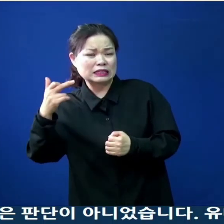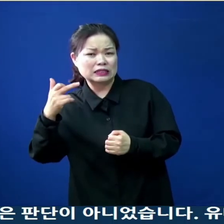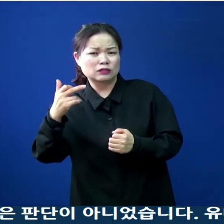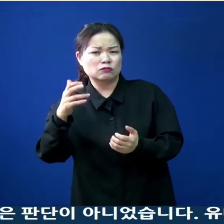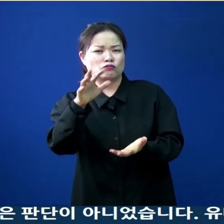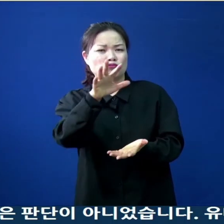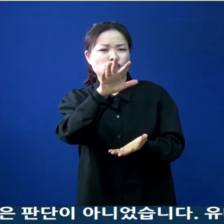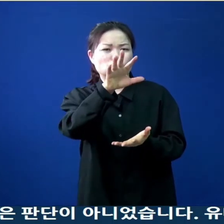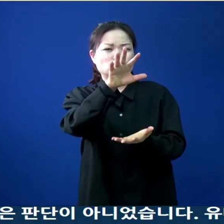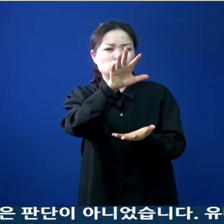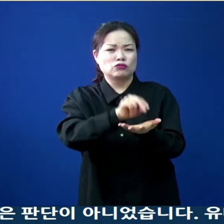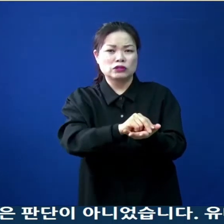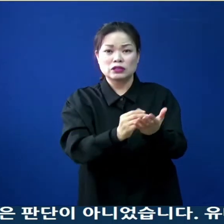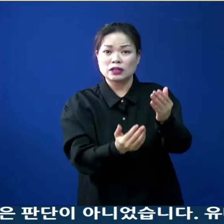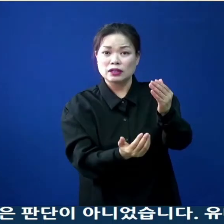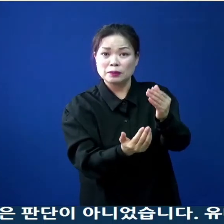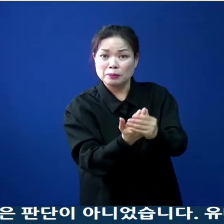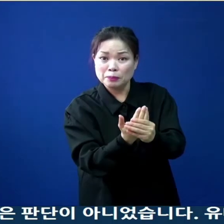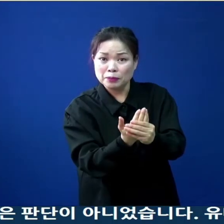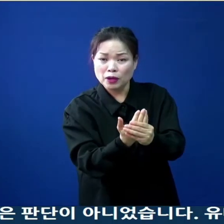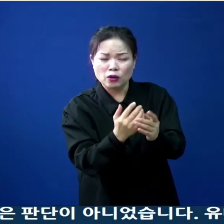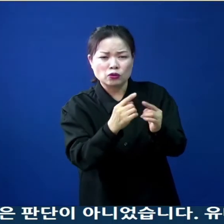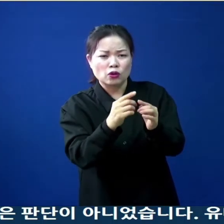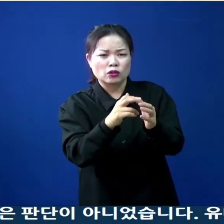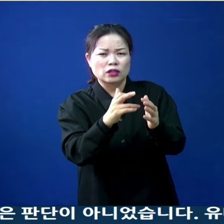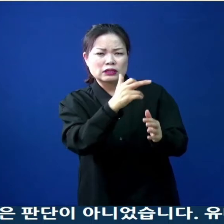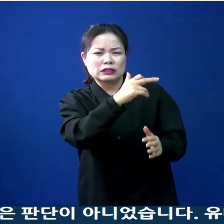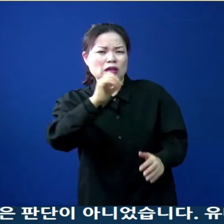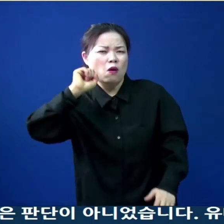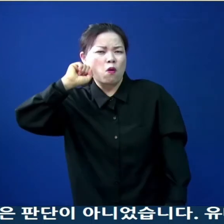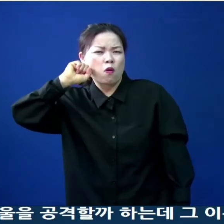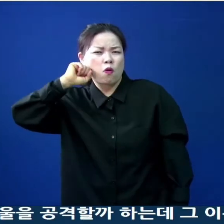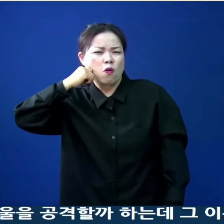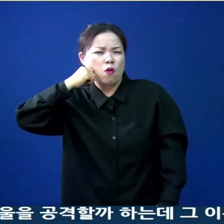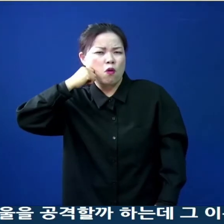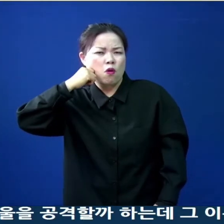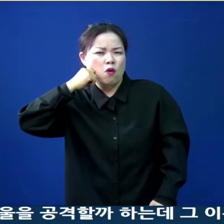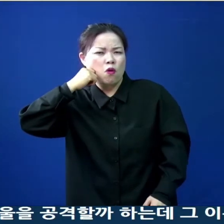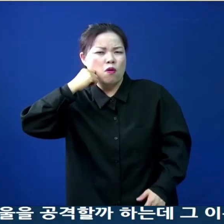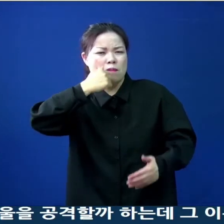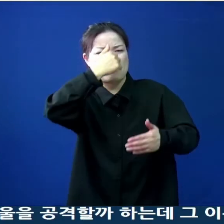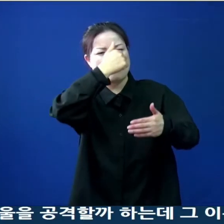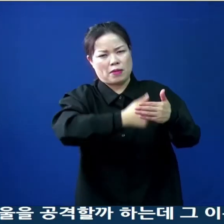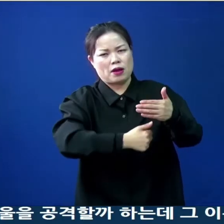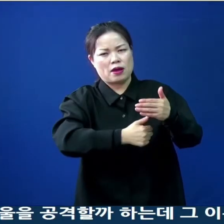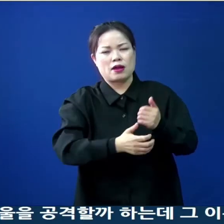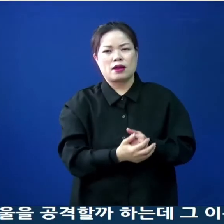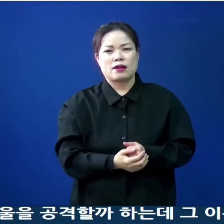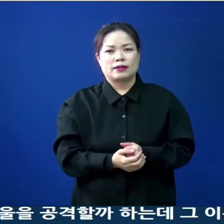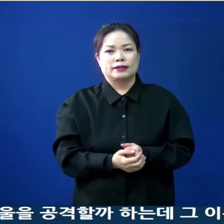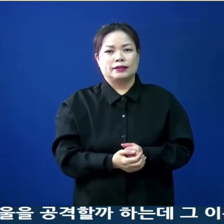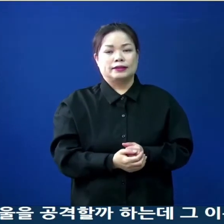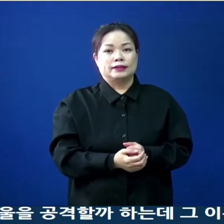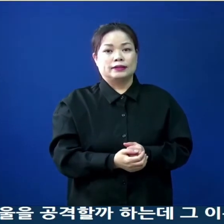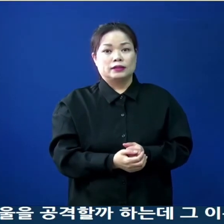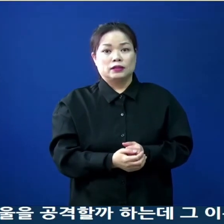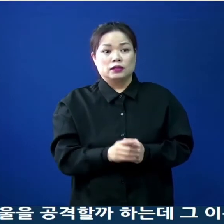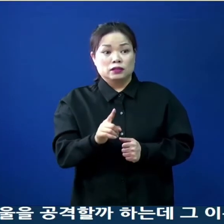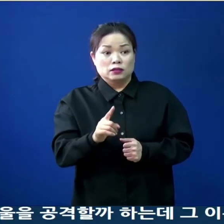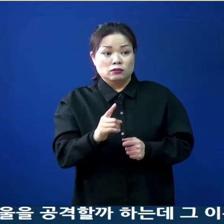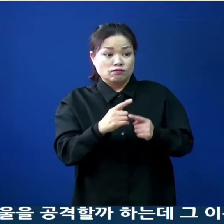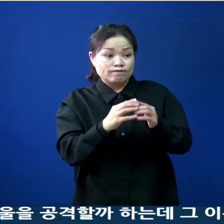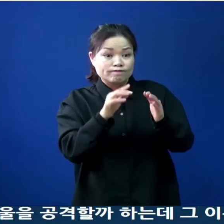사태가 발생하게 될 것이고 교회는 더 큰 어려움에 빠질 것은 분명했습니다. 그